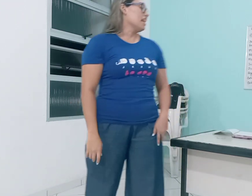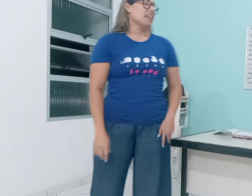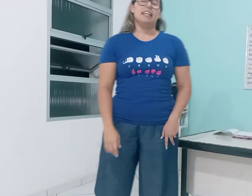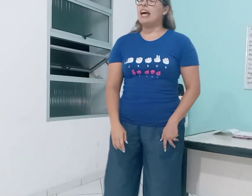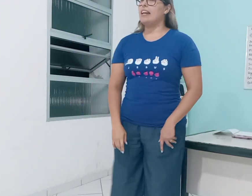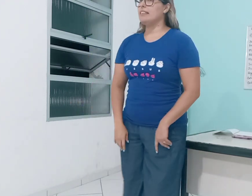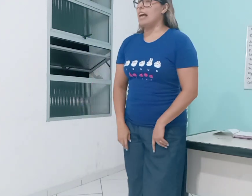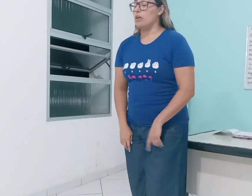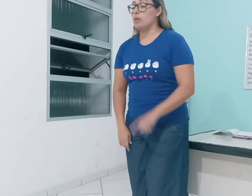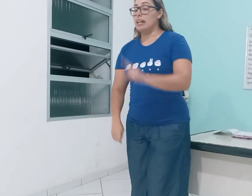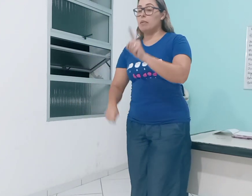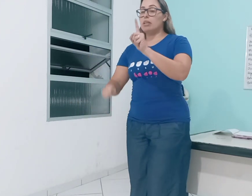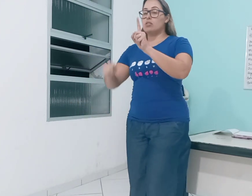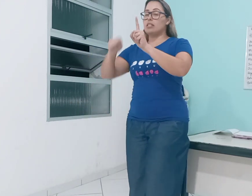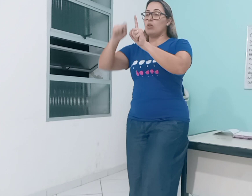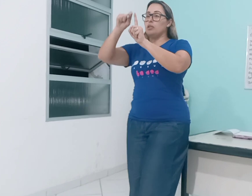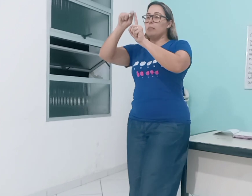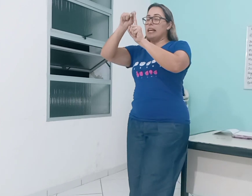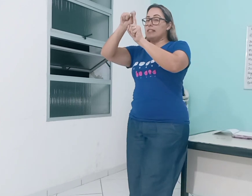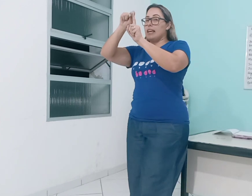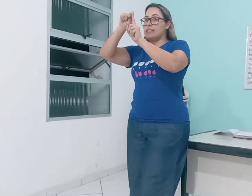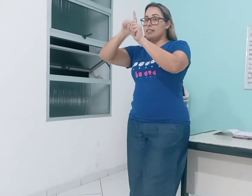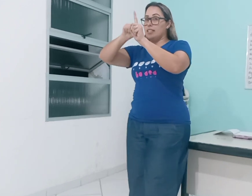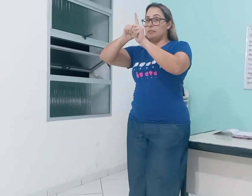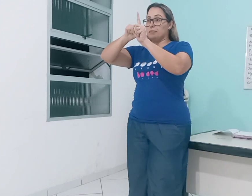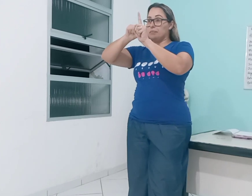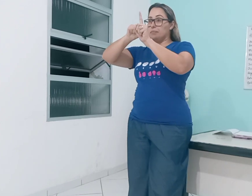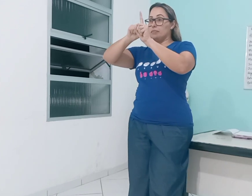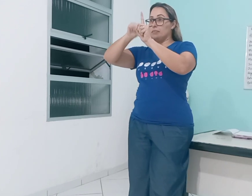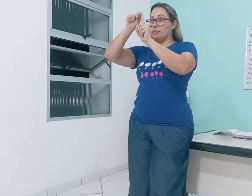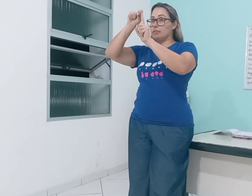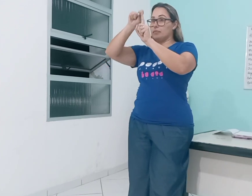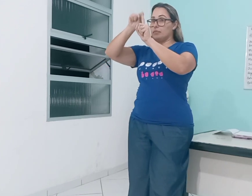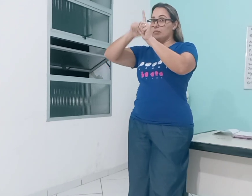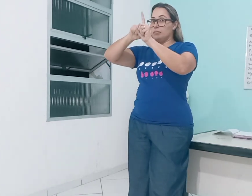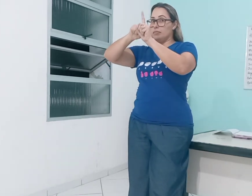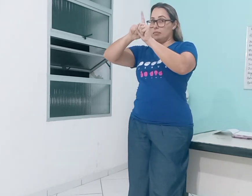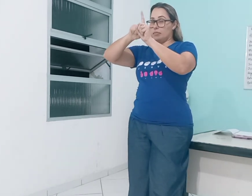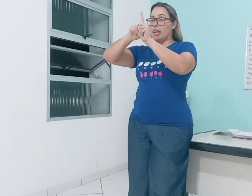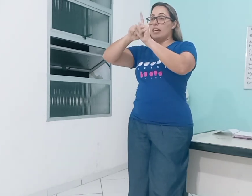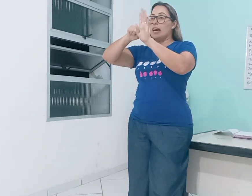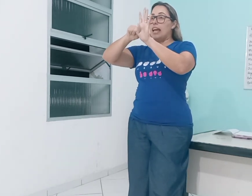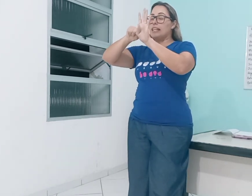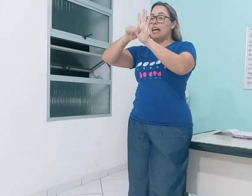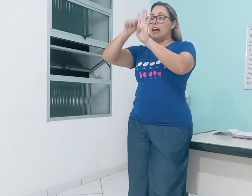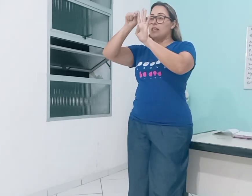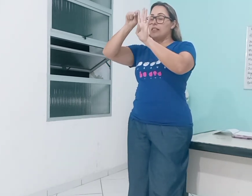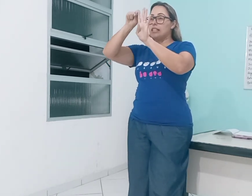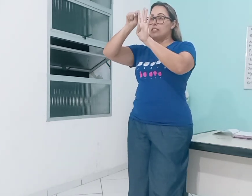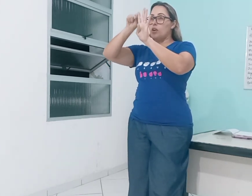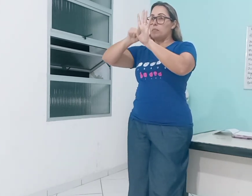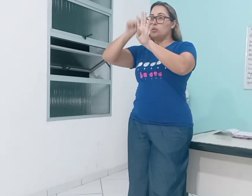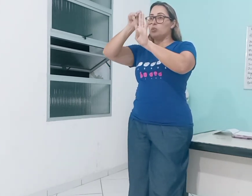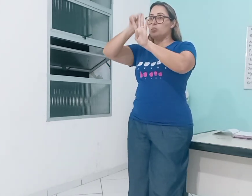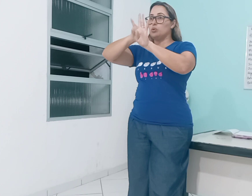E calendário. Lembra que o sinal de mês é assim? Né? Calendário você vai fazer assim.